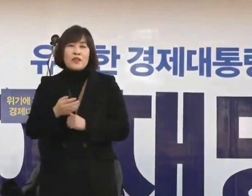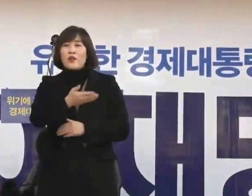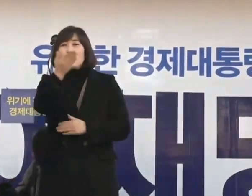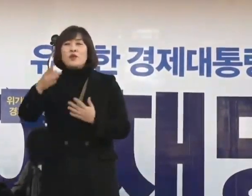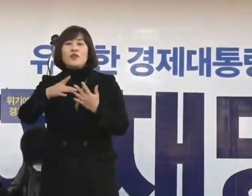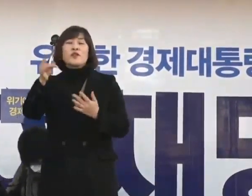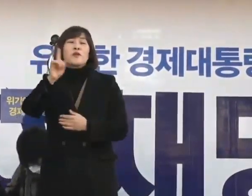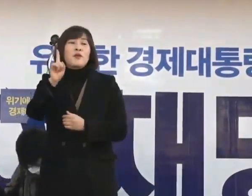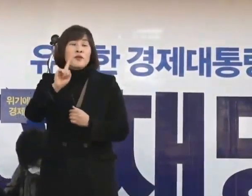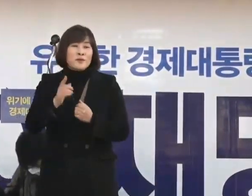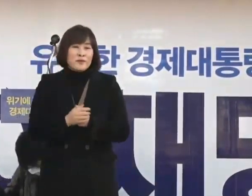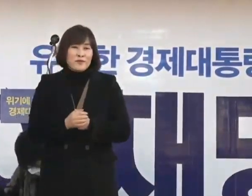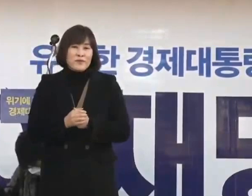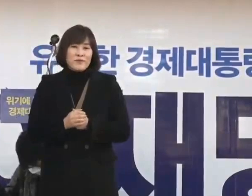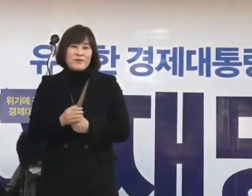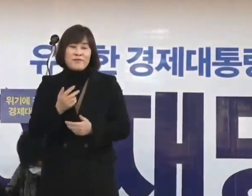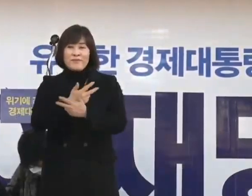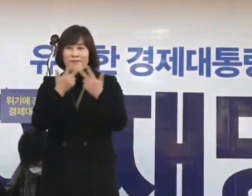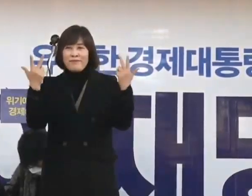선택을 하시겠습니까?